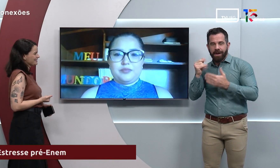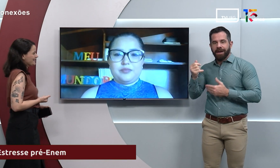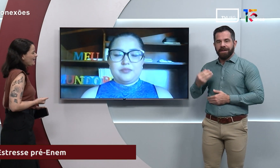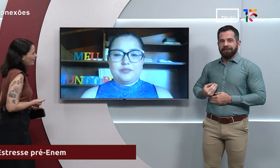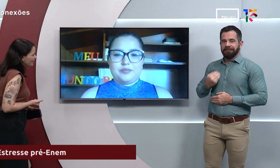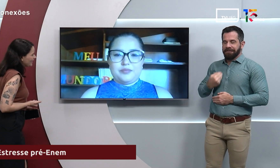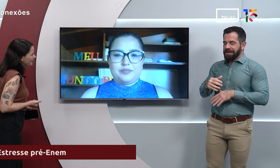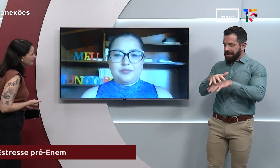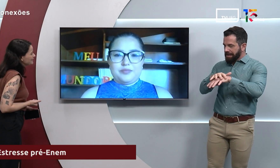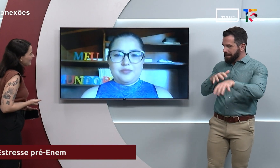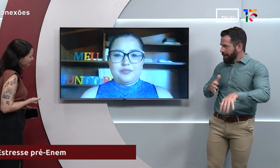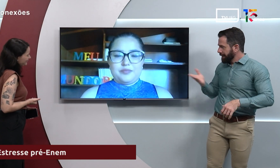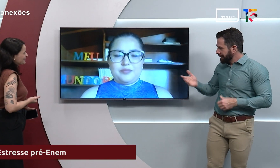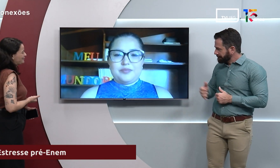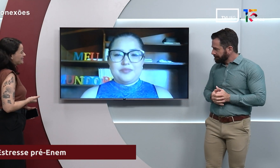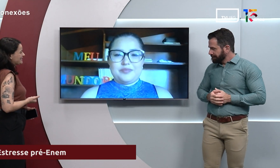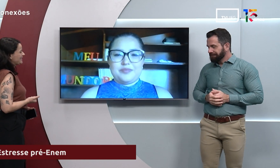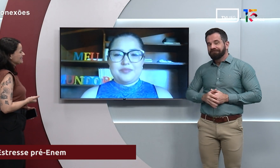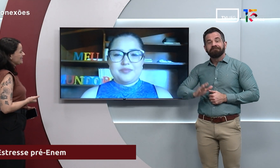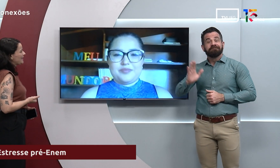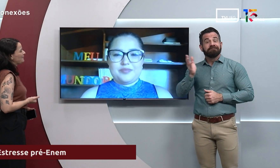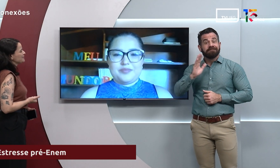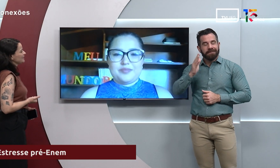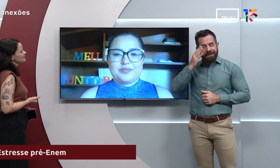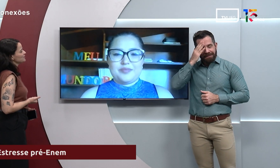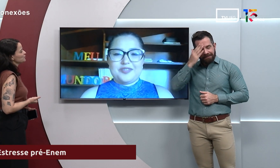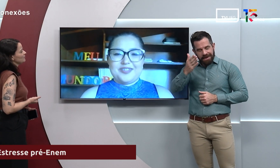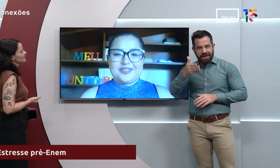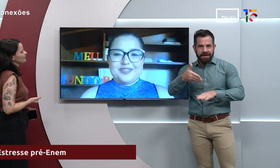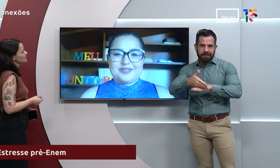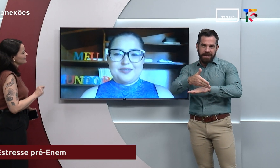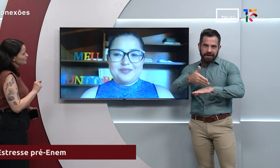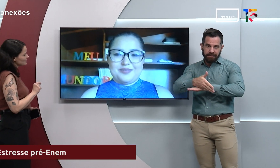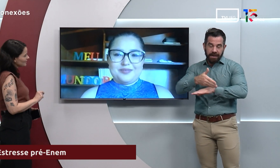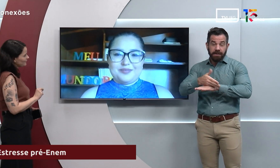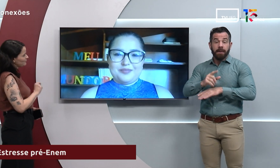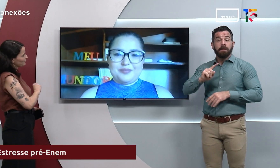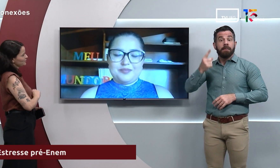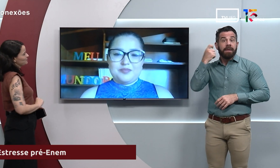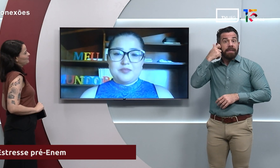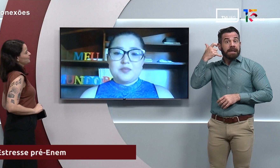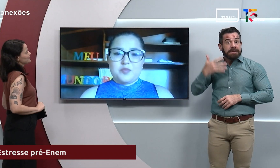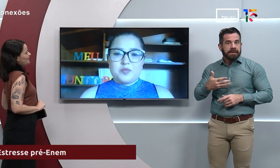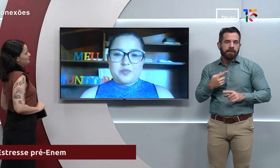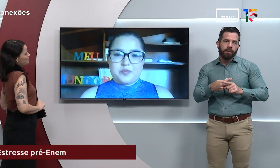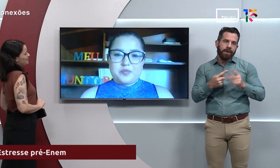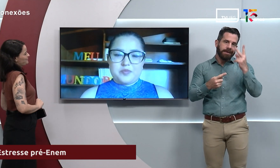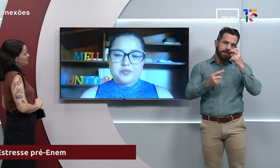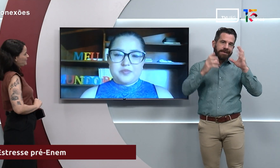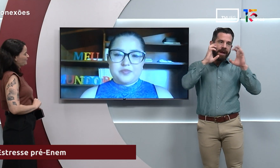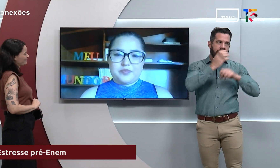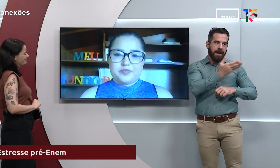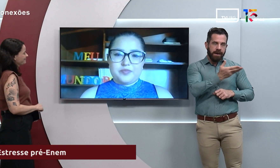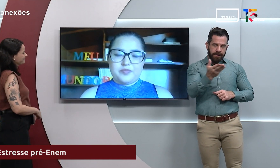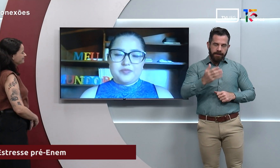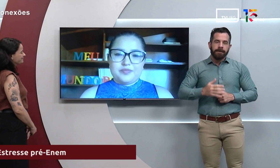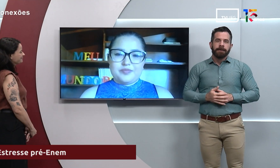com a gente. Olá, Glenda, obrigada pela sua presença. Peço que antes da gente começar, você se descreva para o nosso público cego e de baixa